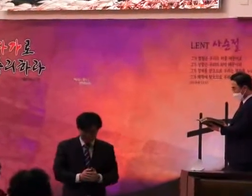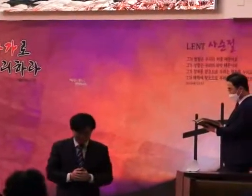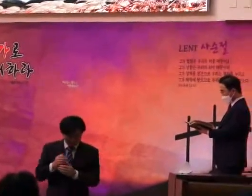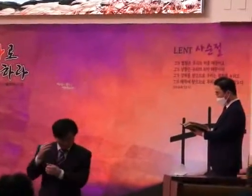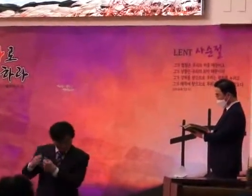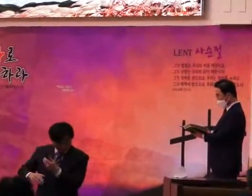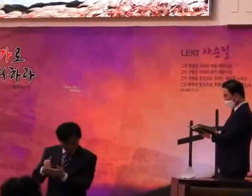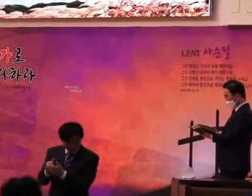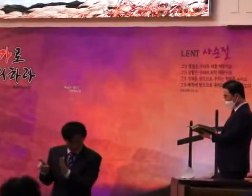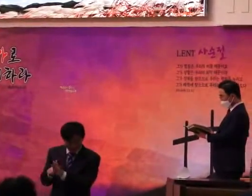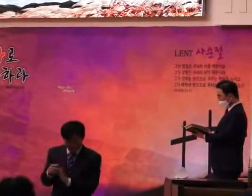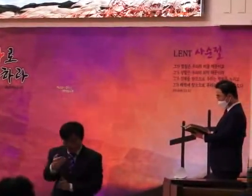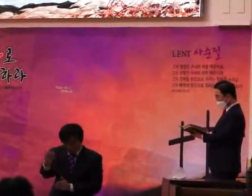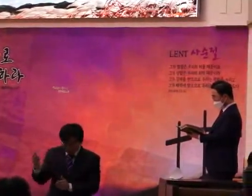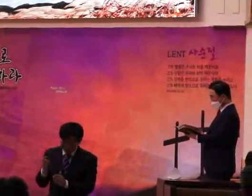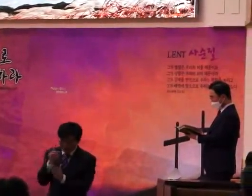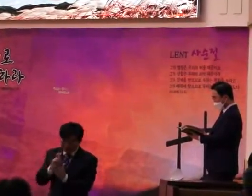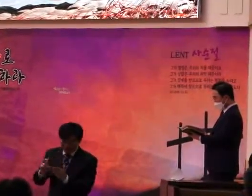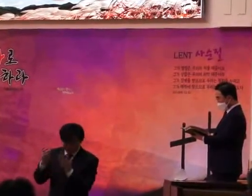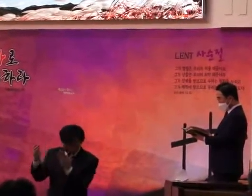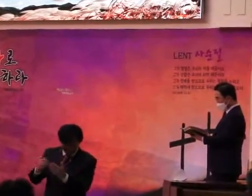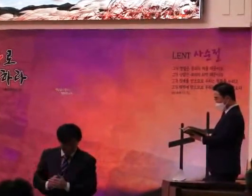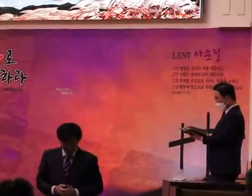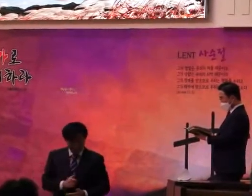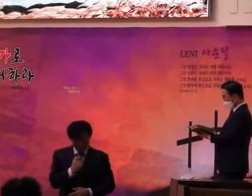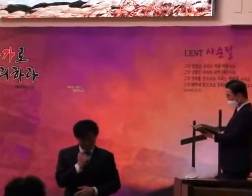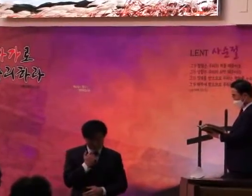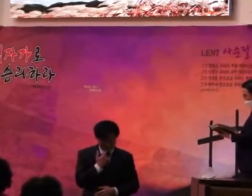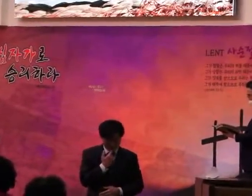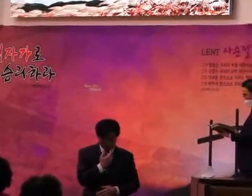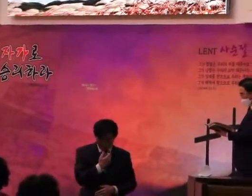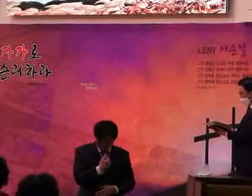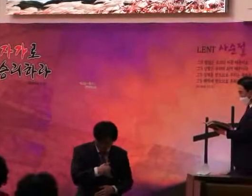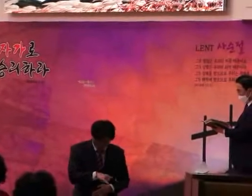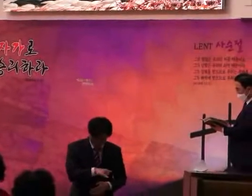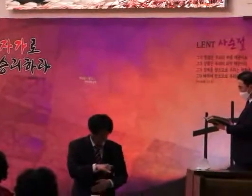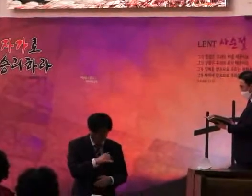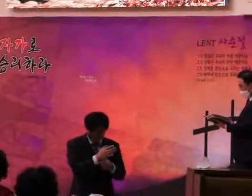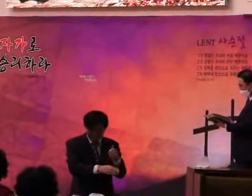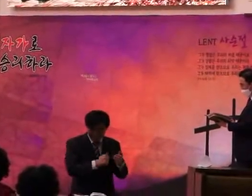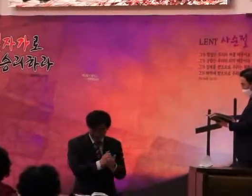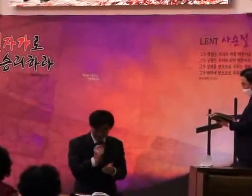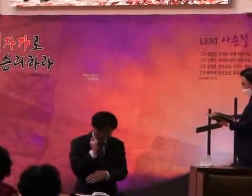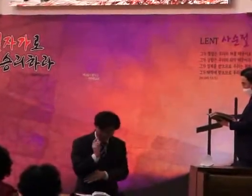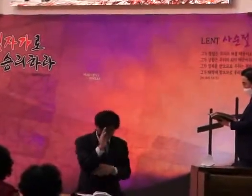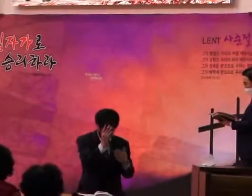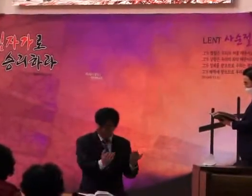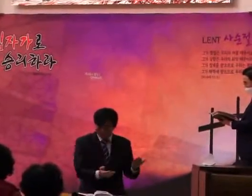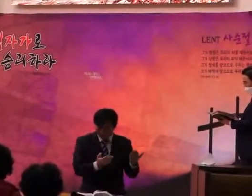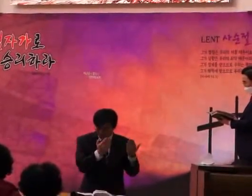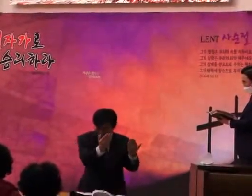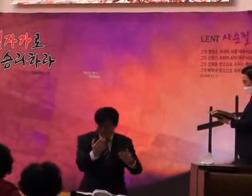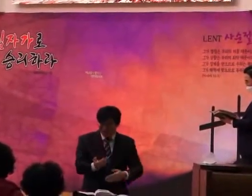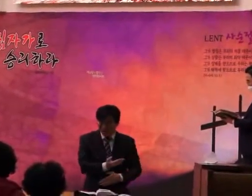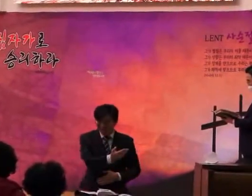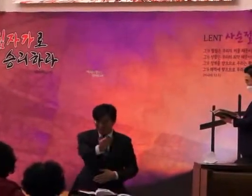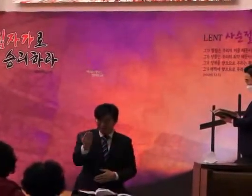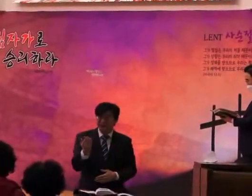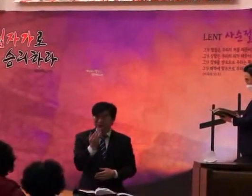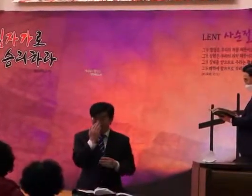너희여, 그를 찬송할지어다. 야곱의 모든 자손이여 그에게 영광을 빌지어다. 너희 이스라엘